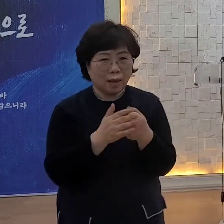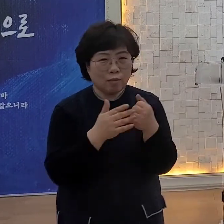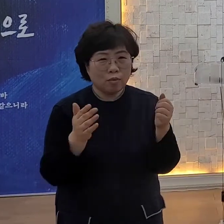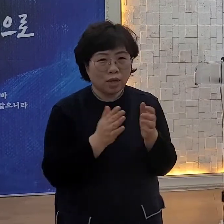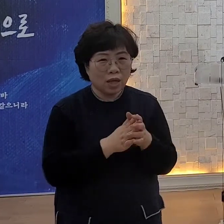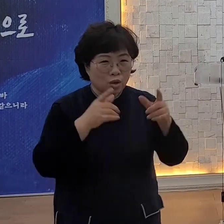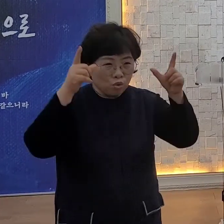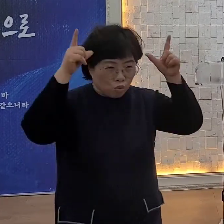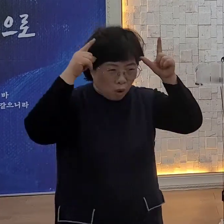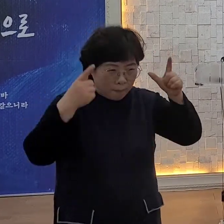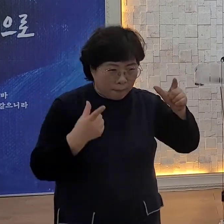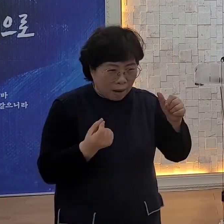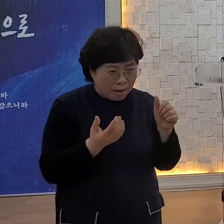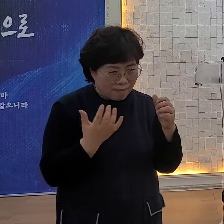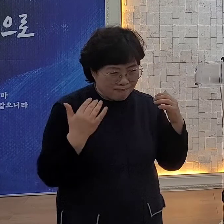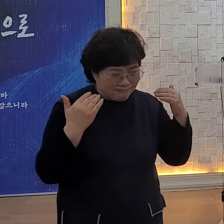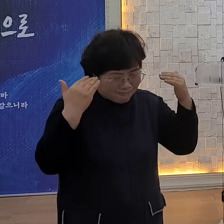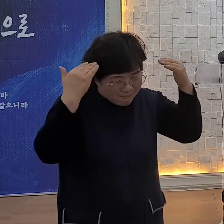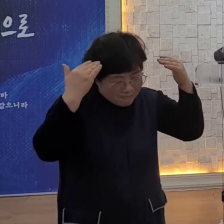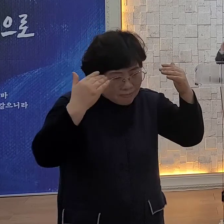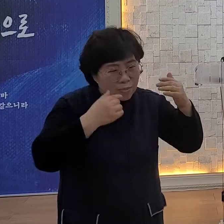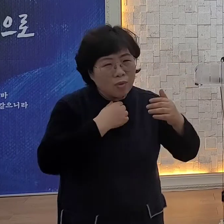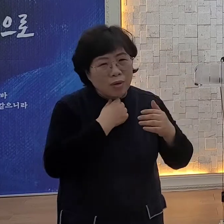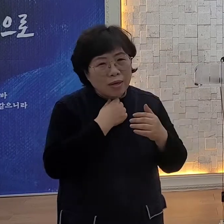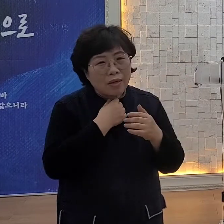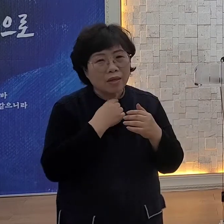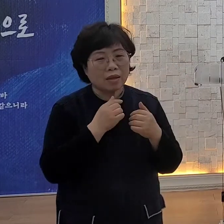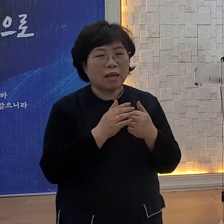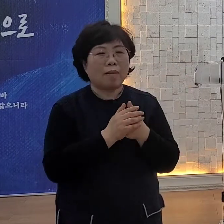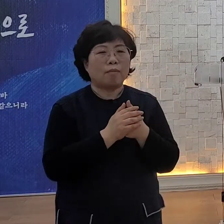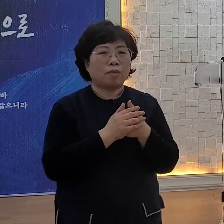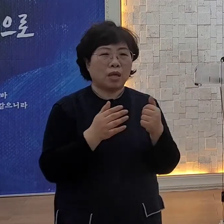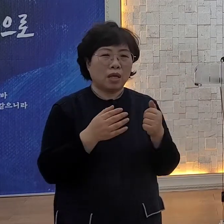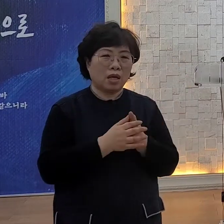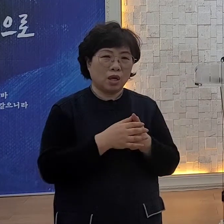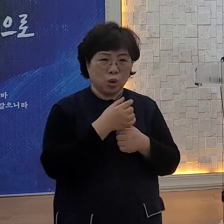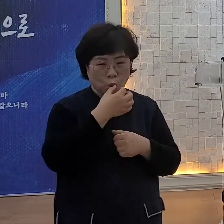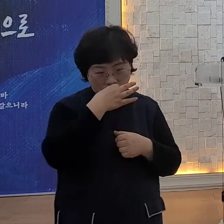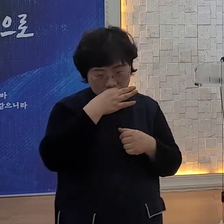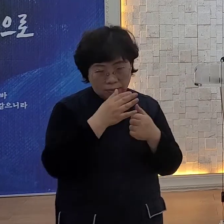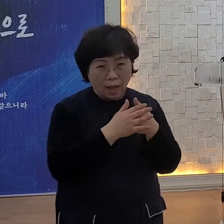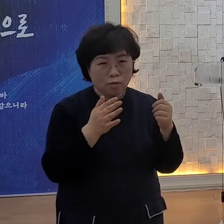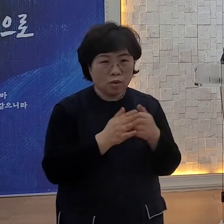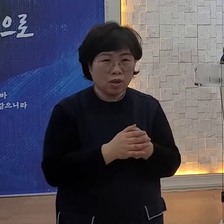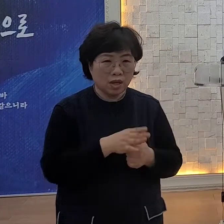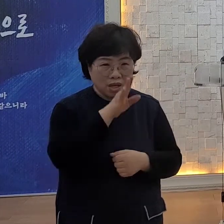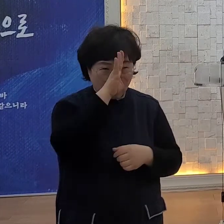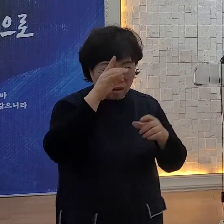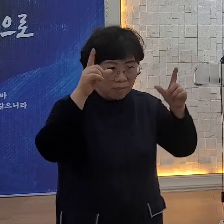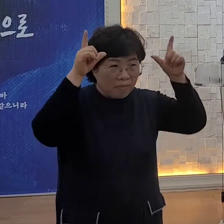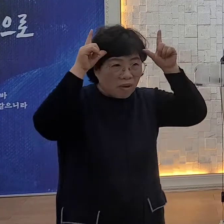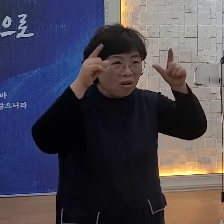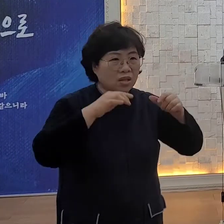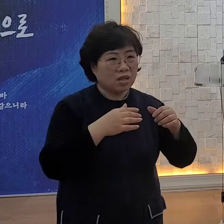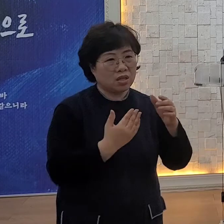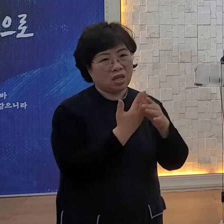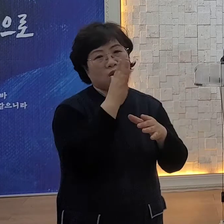200kg짜리 소를 그 동물성 사료 먹여가지고 300kg짜리면 얼마나 돈을 많이 받겠어요? 여기에